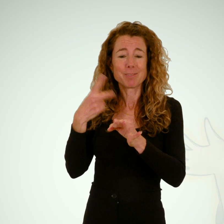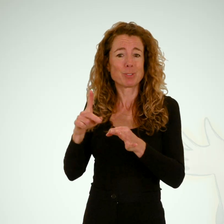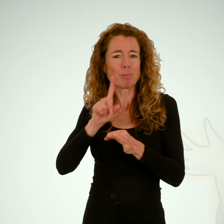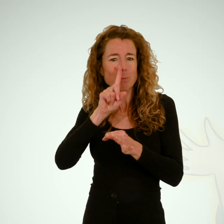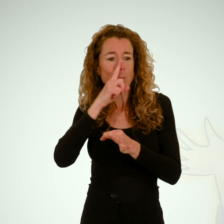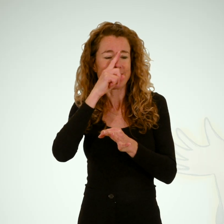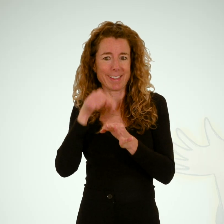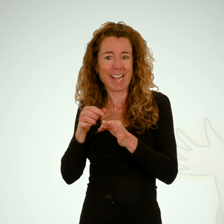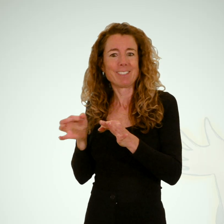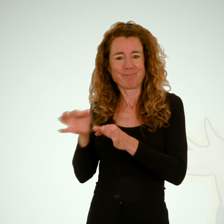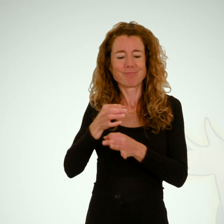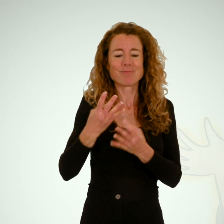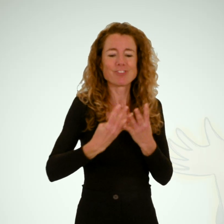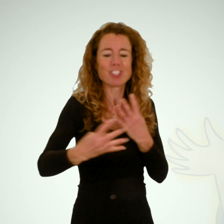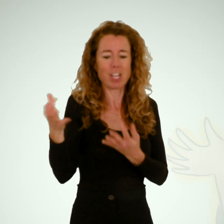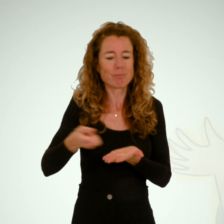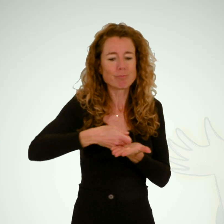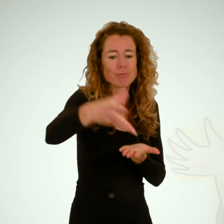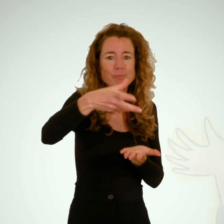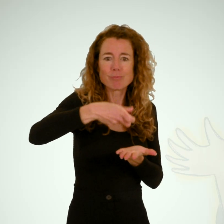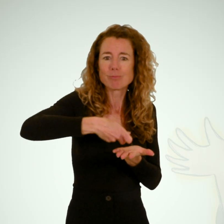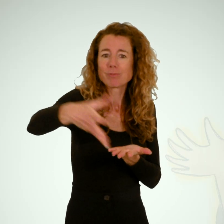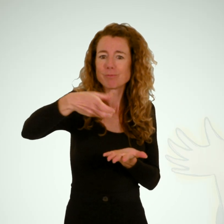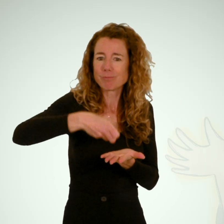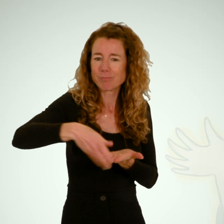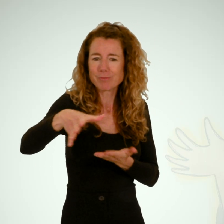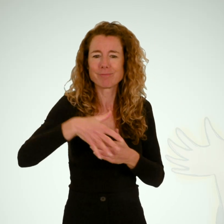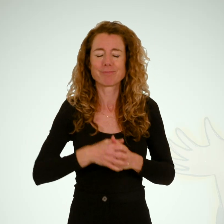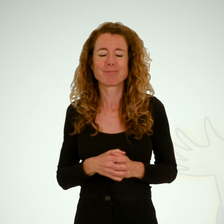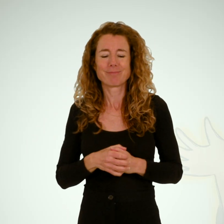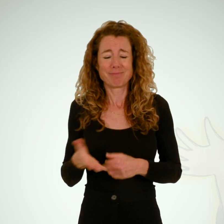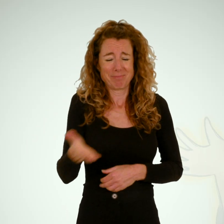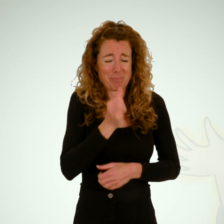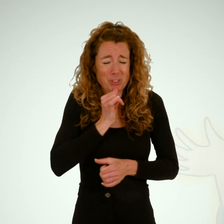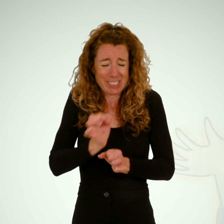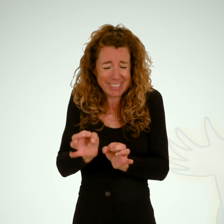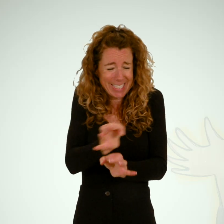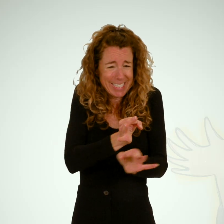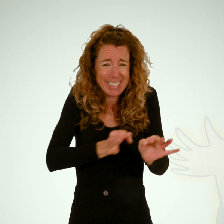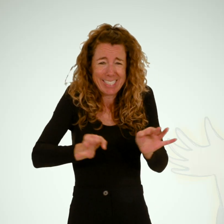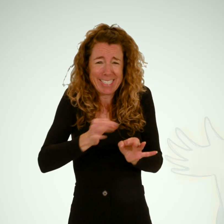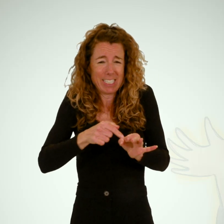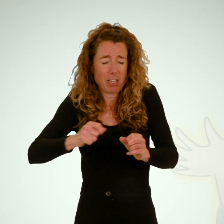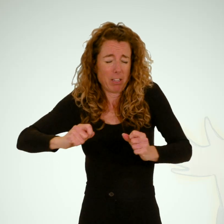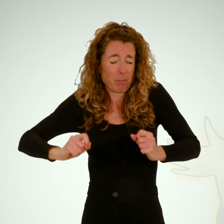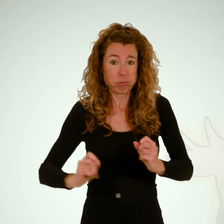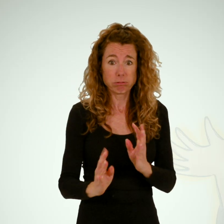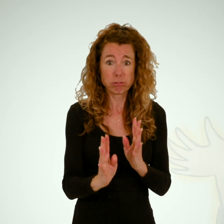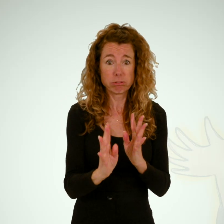homme a pris une graine de moutarde pour la semer dans son champ. C'est la plus petite de toutes les graines,